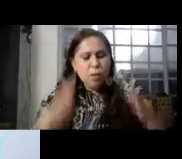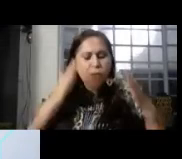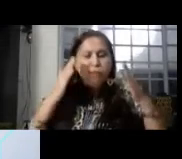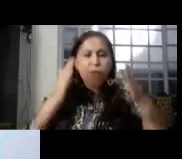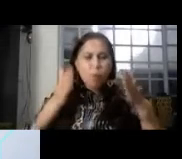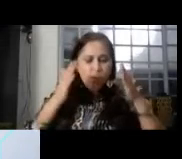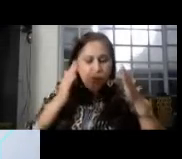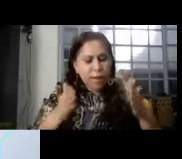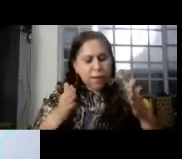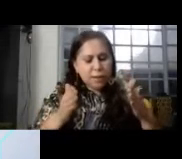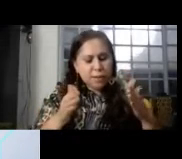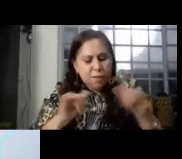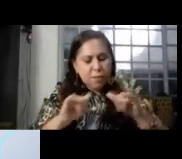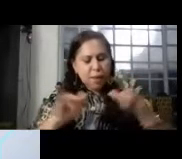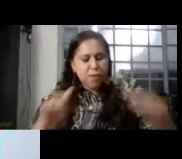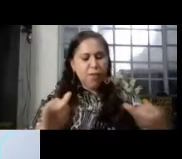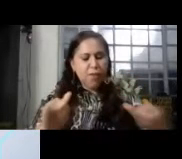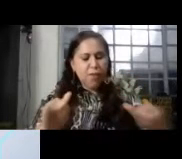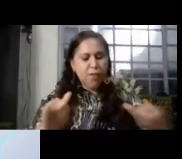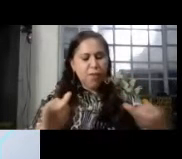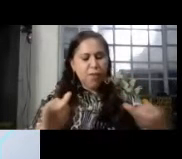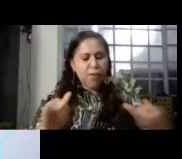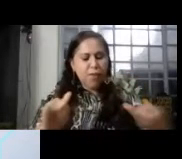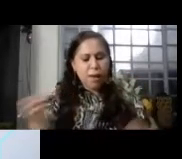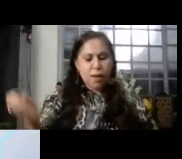Então, o foco, ele serve para informar